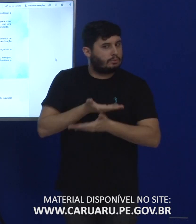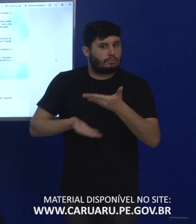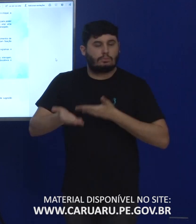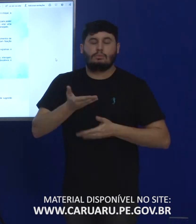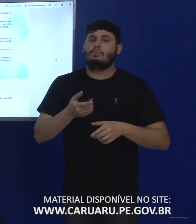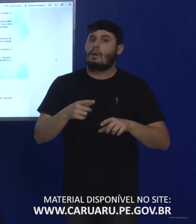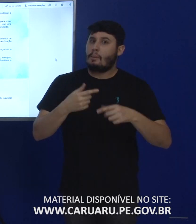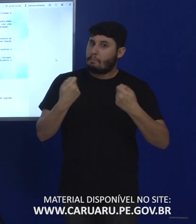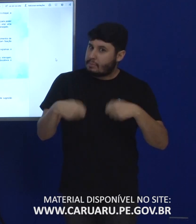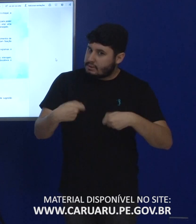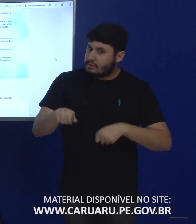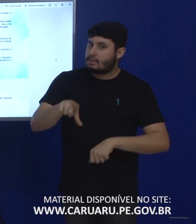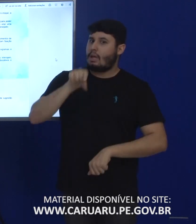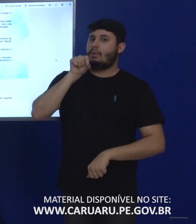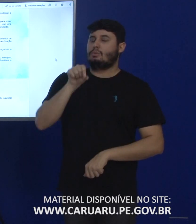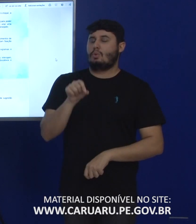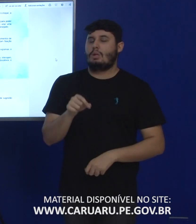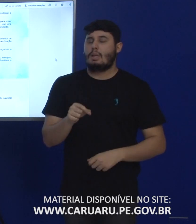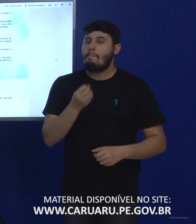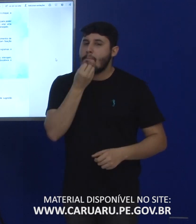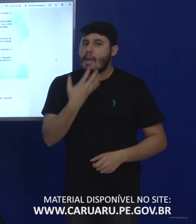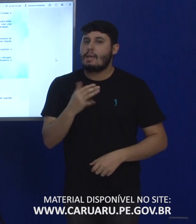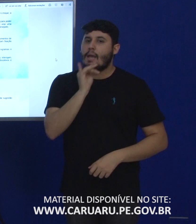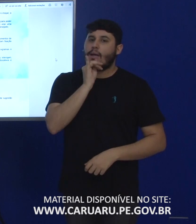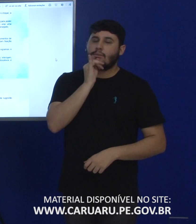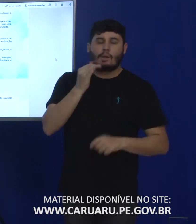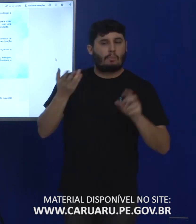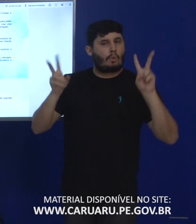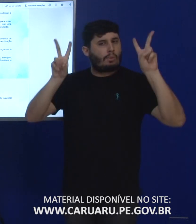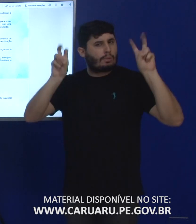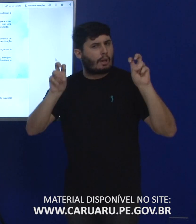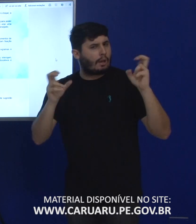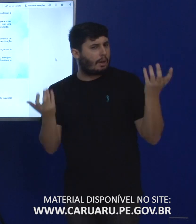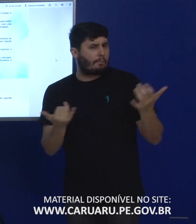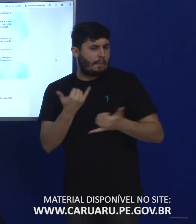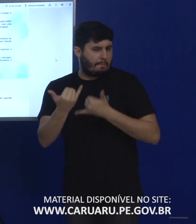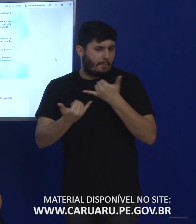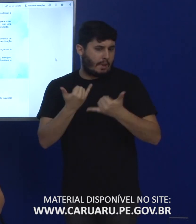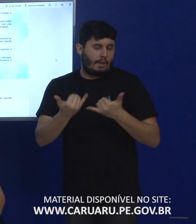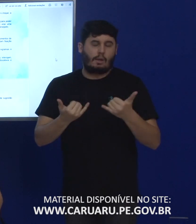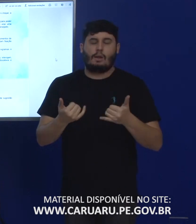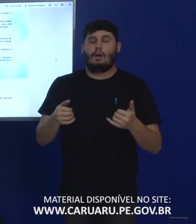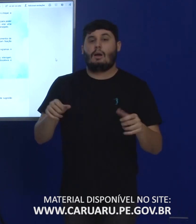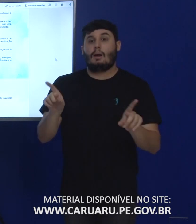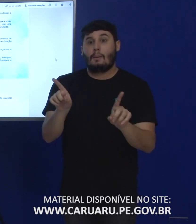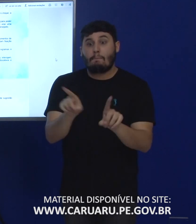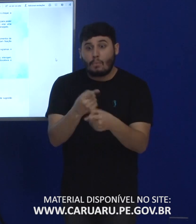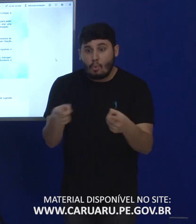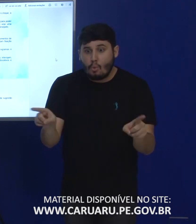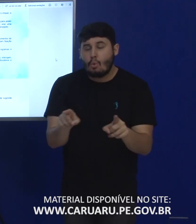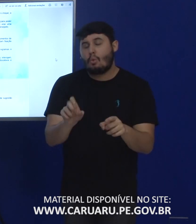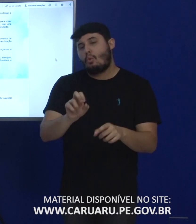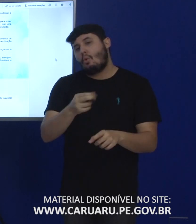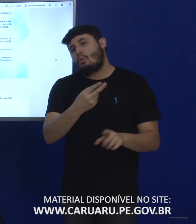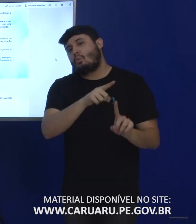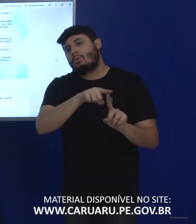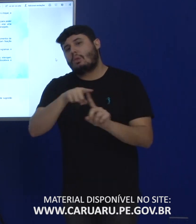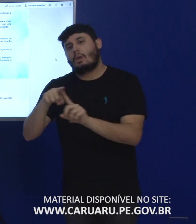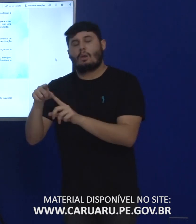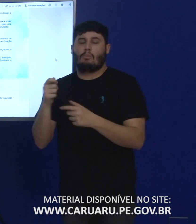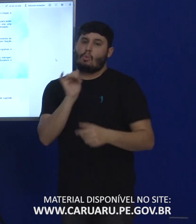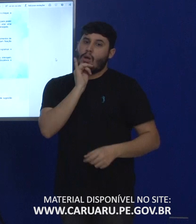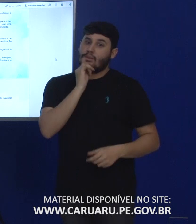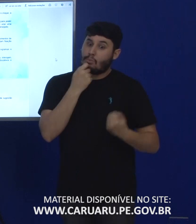gostam muito de programas musicais, adolescentes com seus videogames. Fiscalizem mesmo, estejam